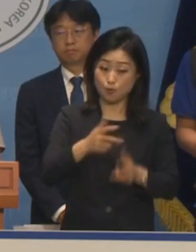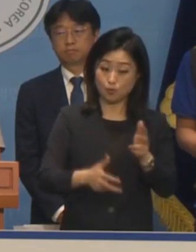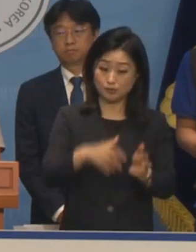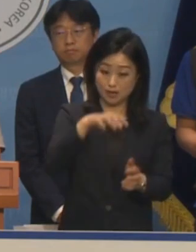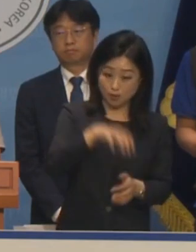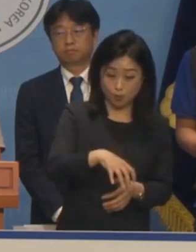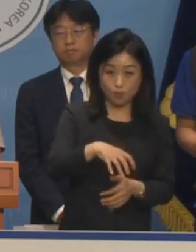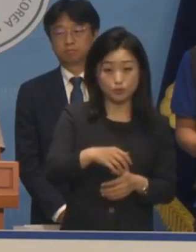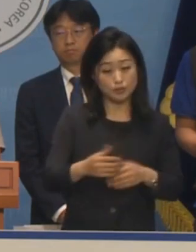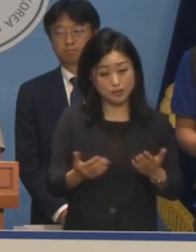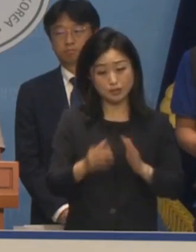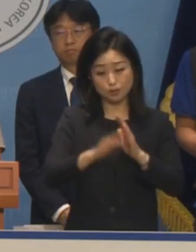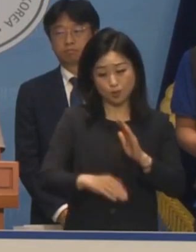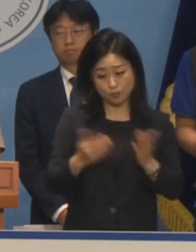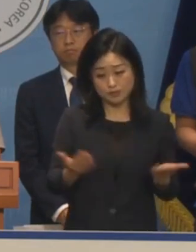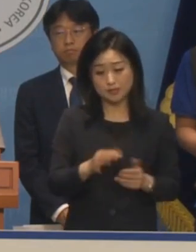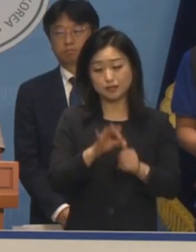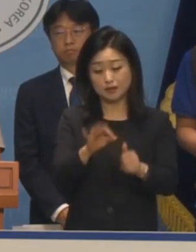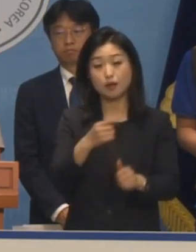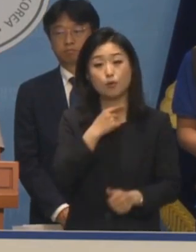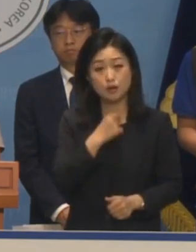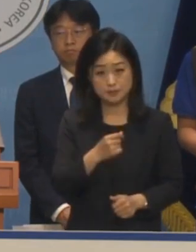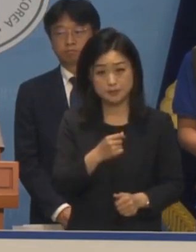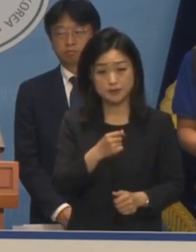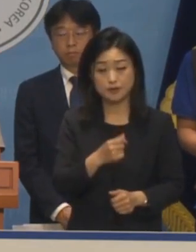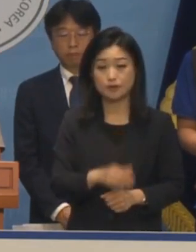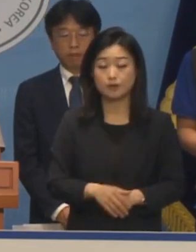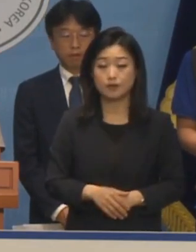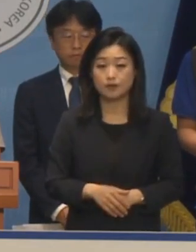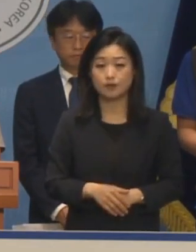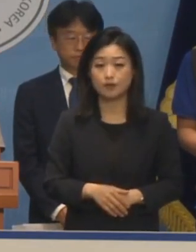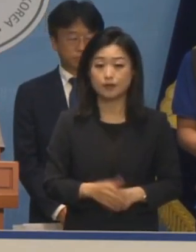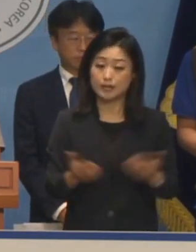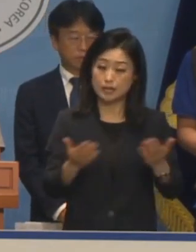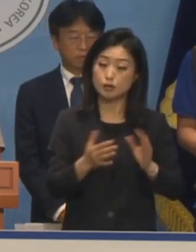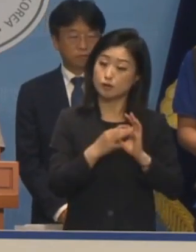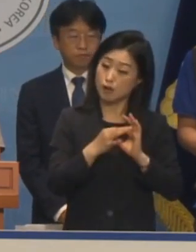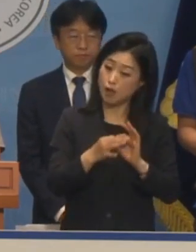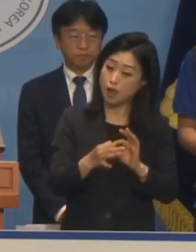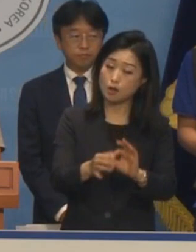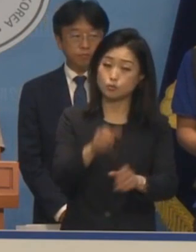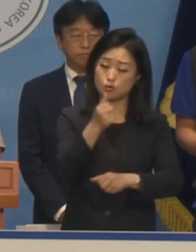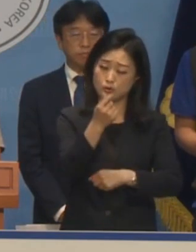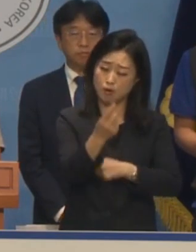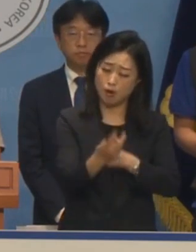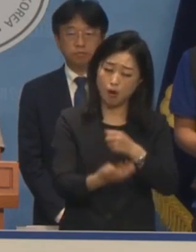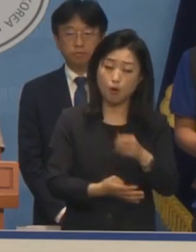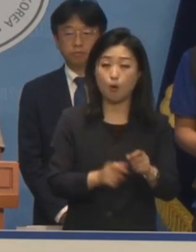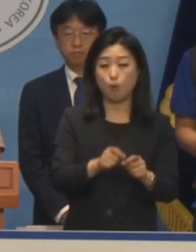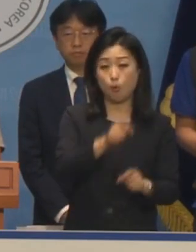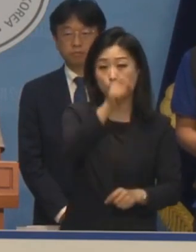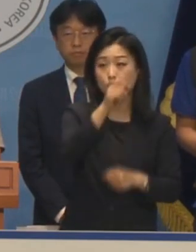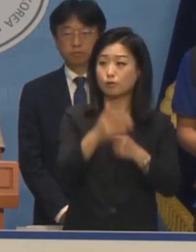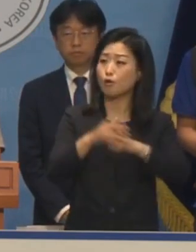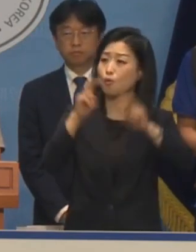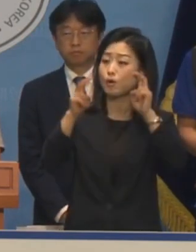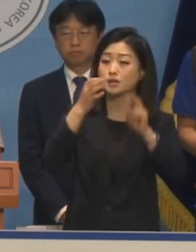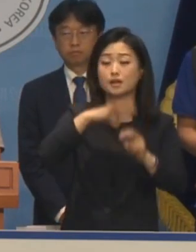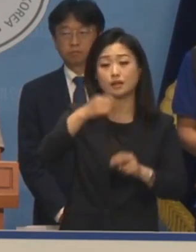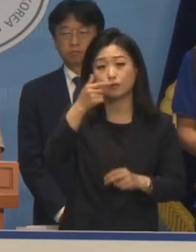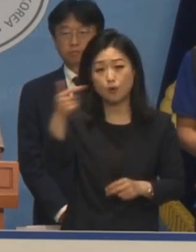다음날 날부터 일하길 바랐습니다 업무 연성과 수십년 경력은 회사에도 훨씬 도움이 될